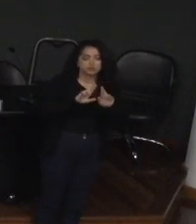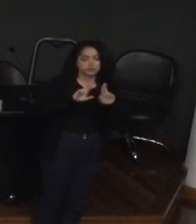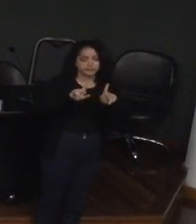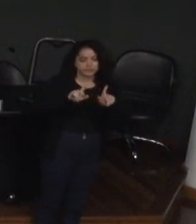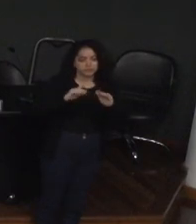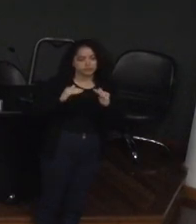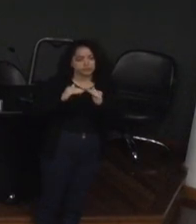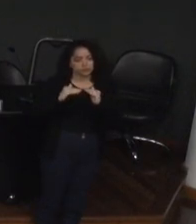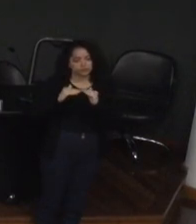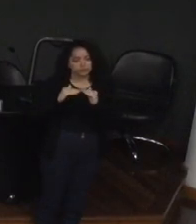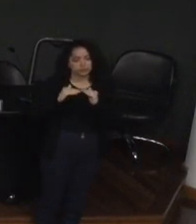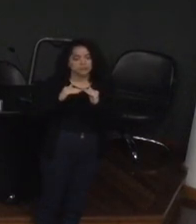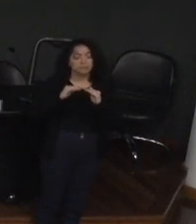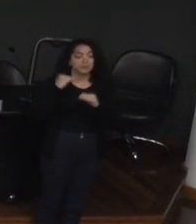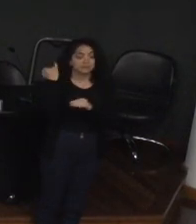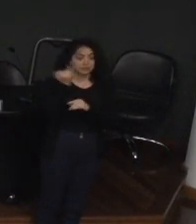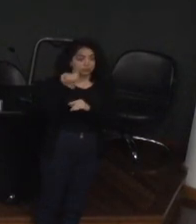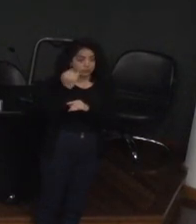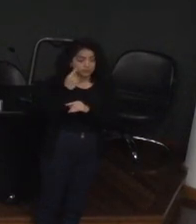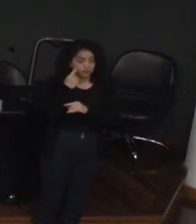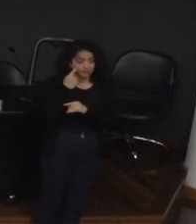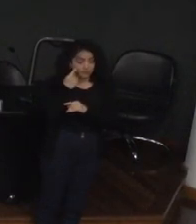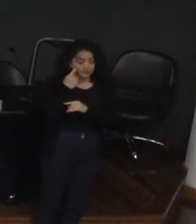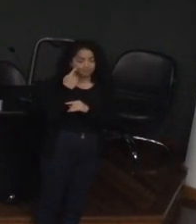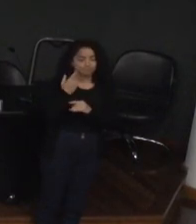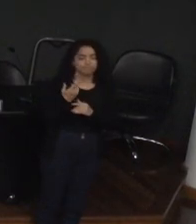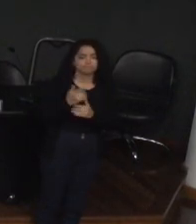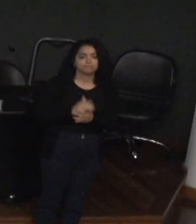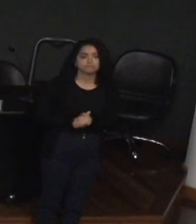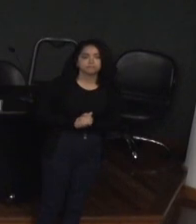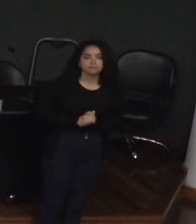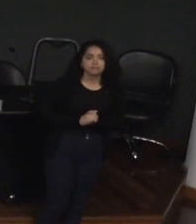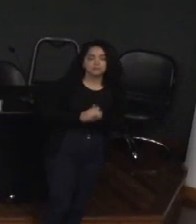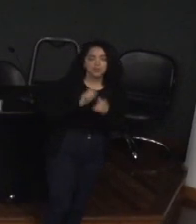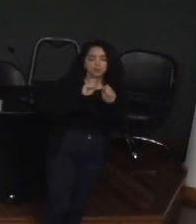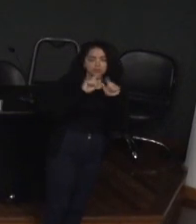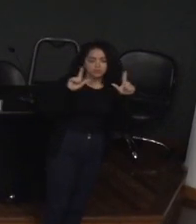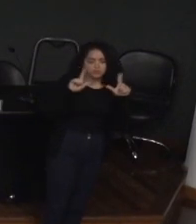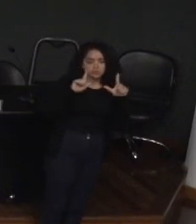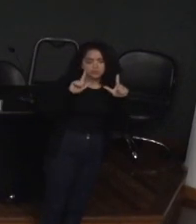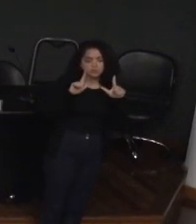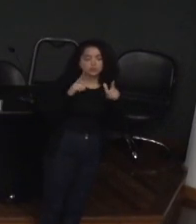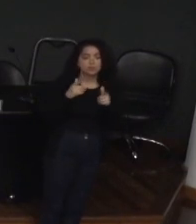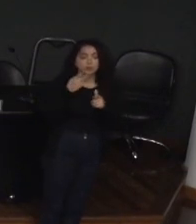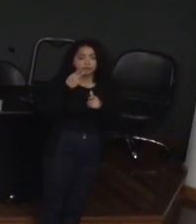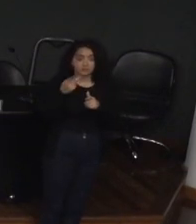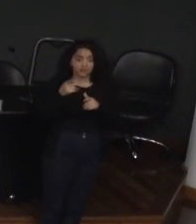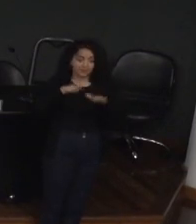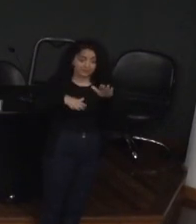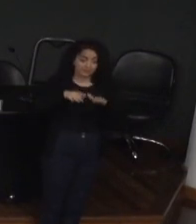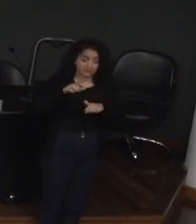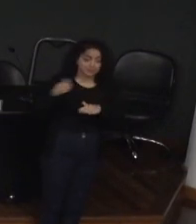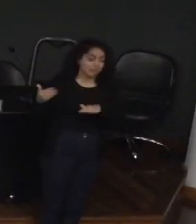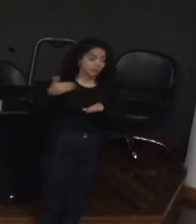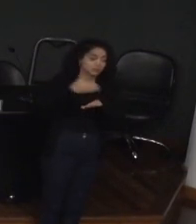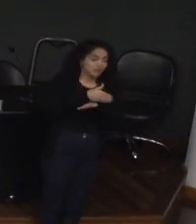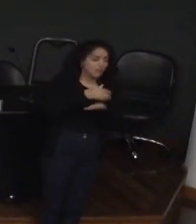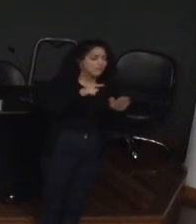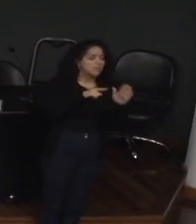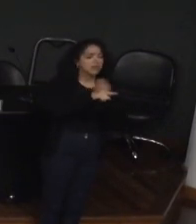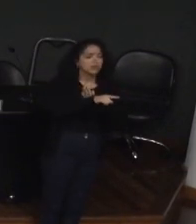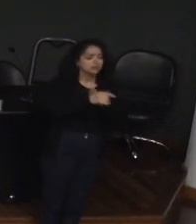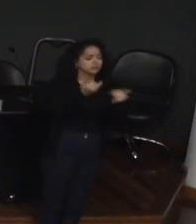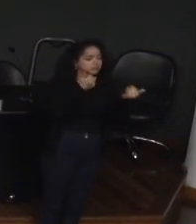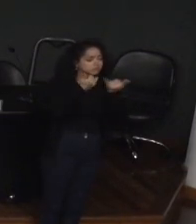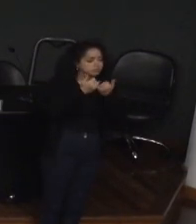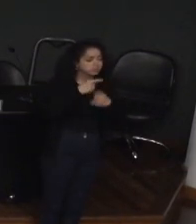consentimento. Mas é importante você ver isso, né? Porque me chamou a atenção o consentimento justamente porque você disse, às vezes o cidadão entra lá e me pergunta por que eu tenho